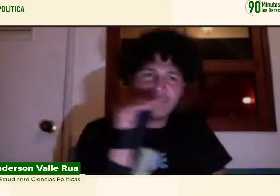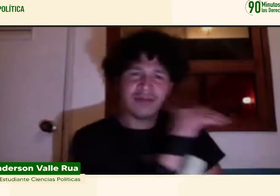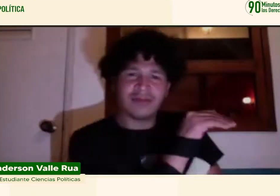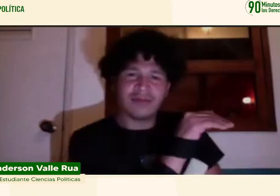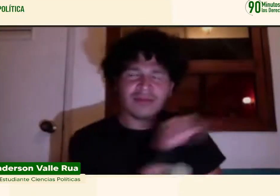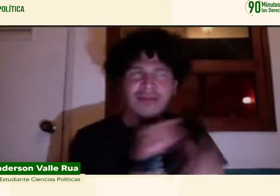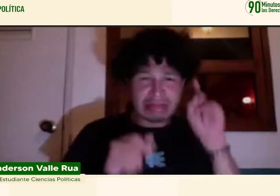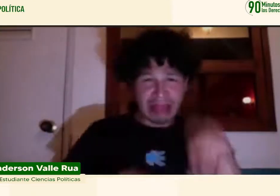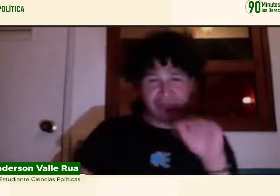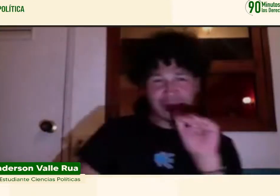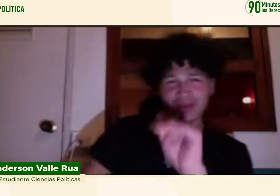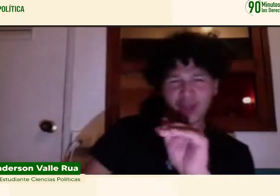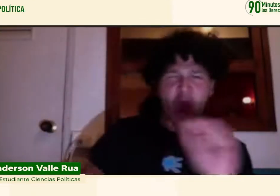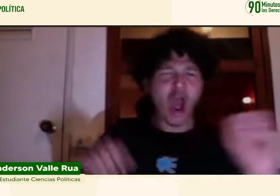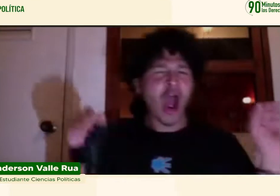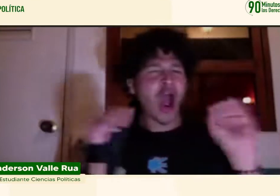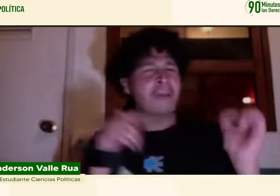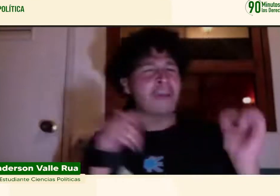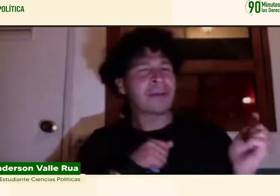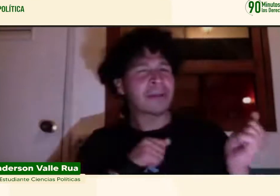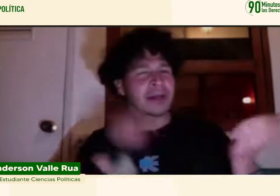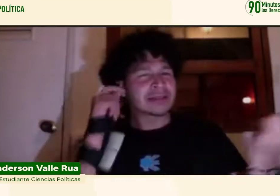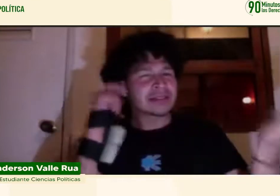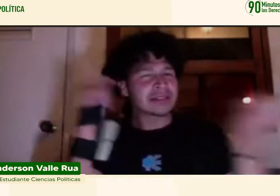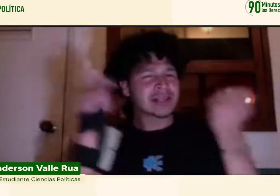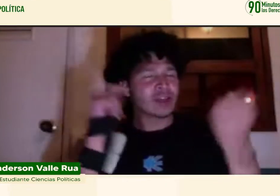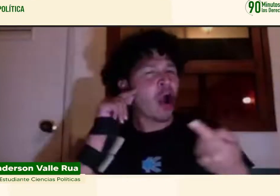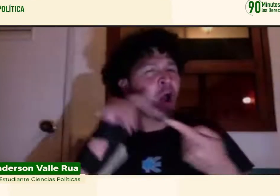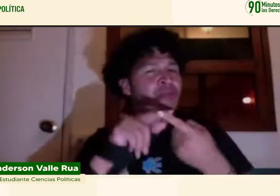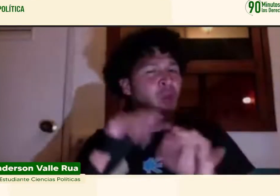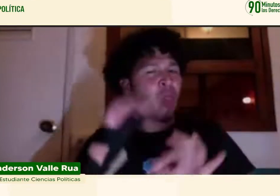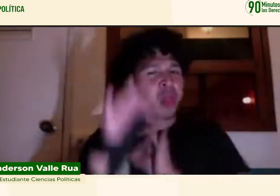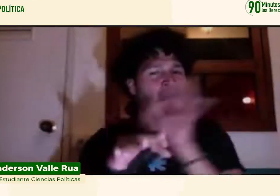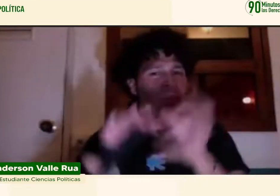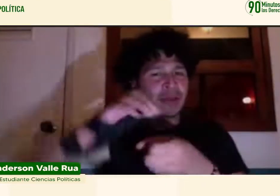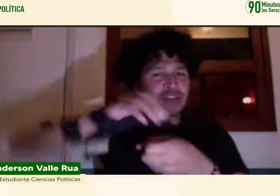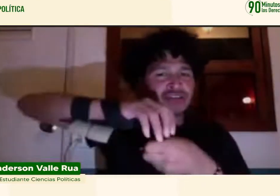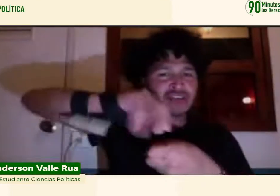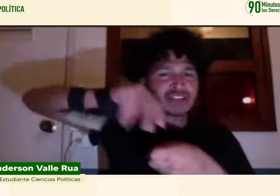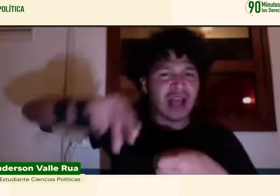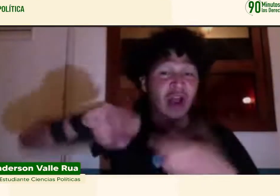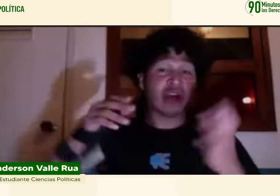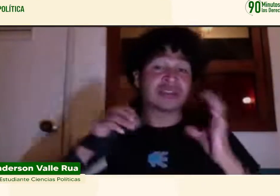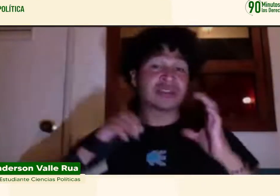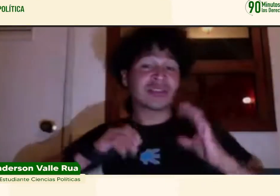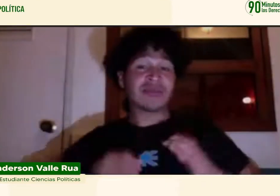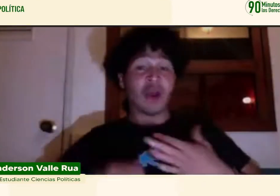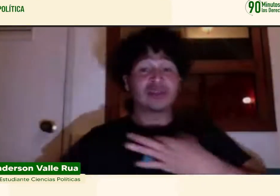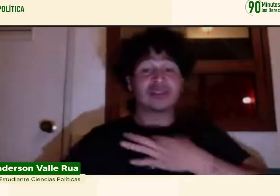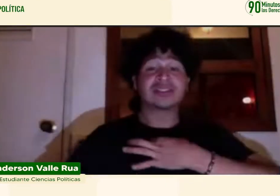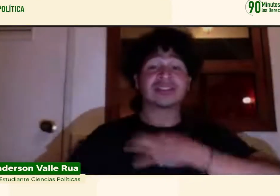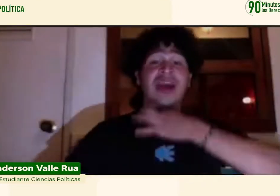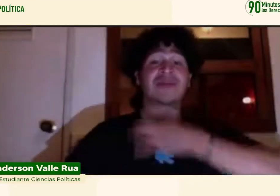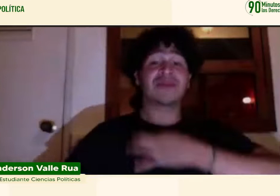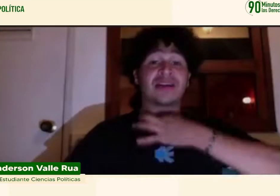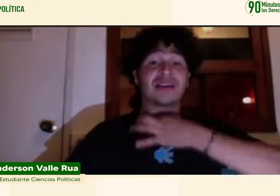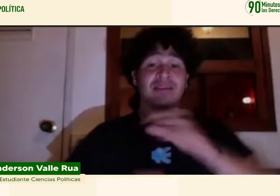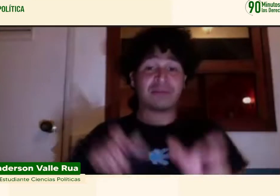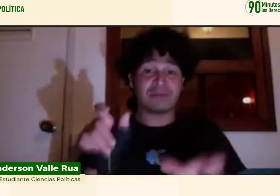de pocos días acerca de la de las elecciones y allí pues es el cuidado también